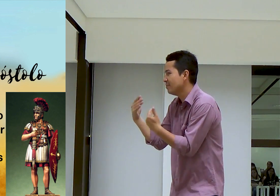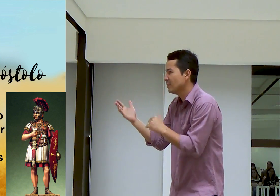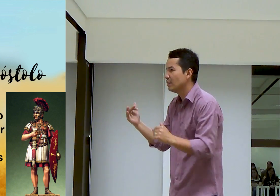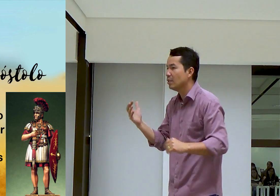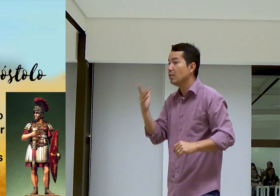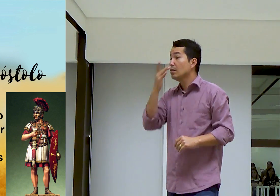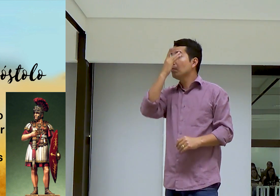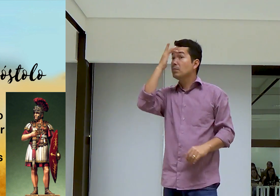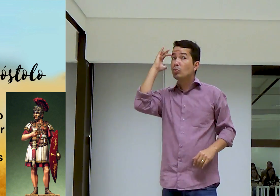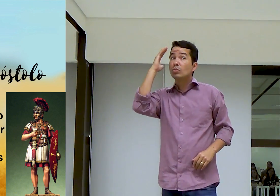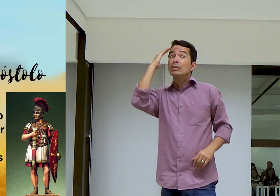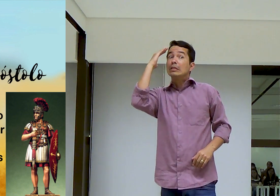bate-papo com o colega.